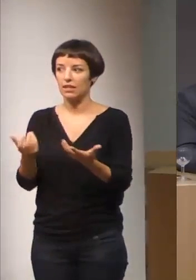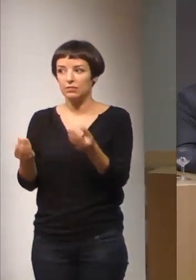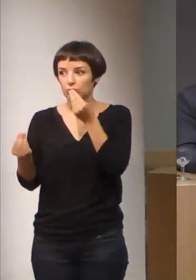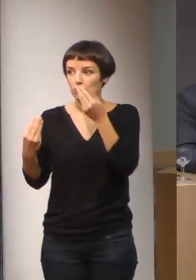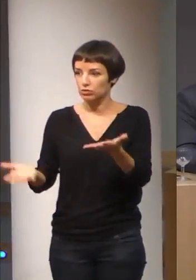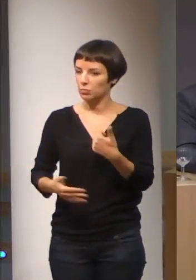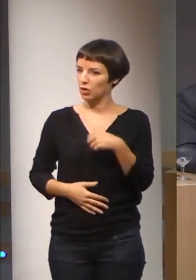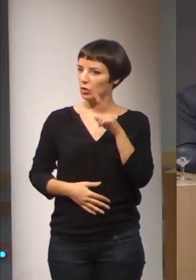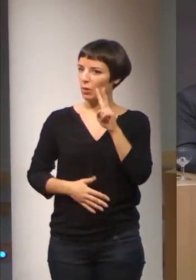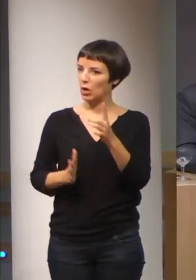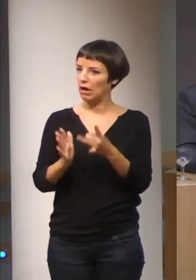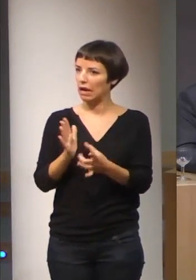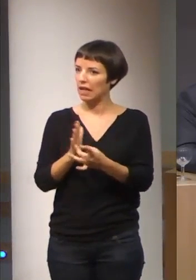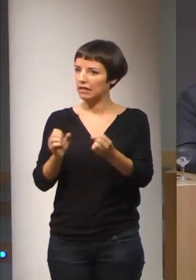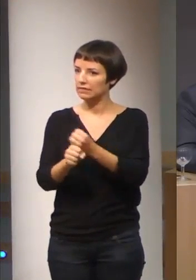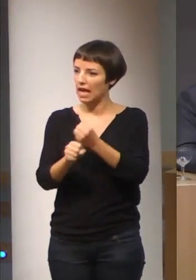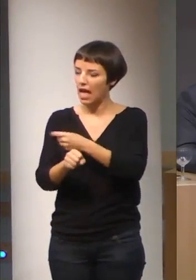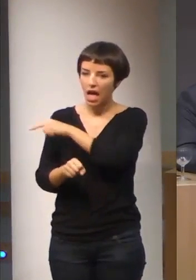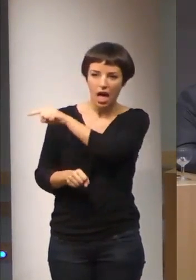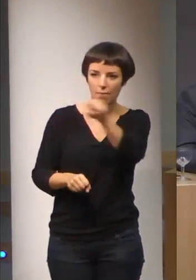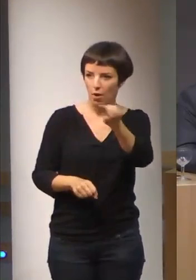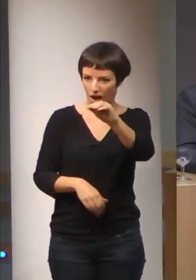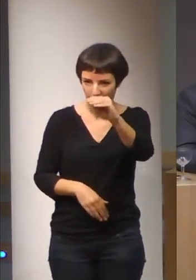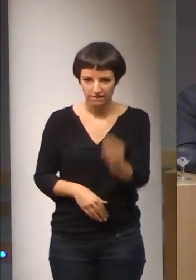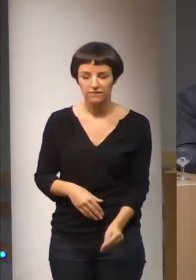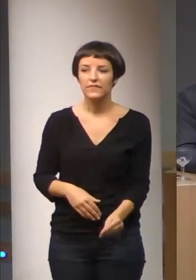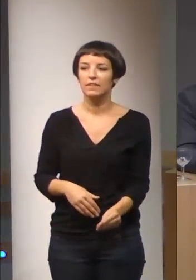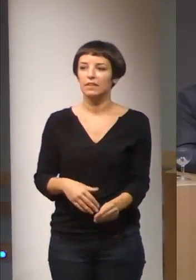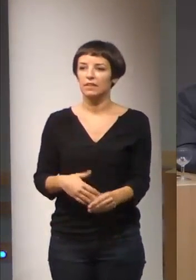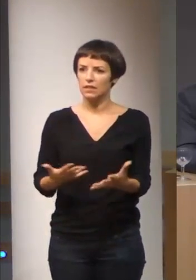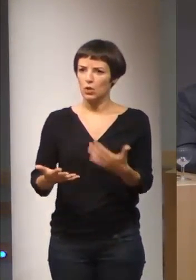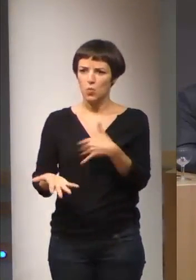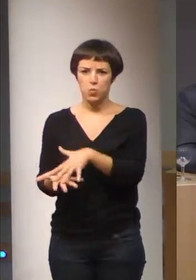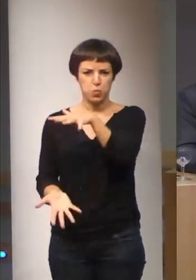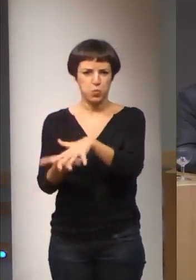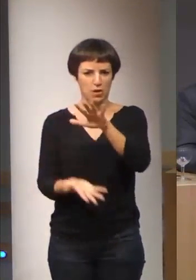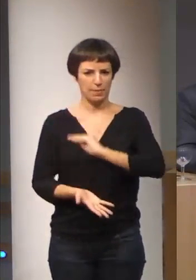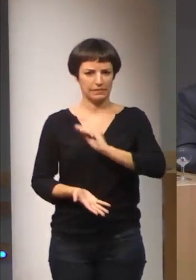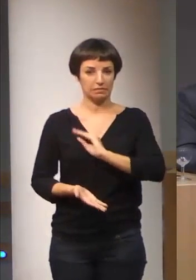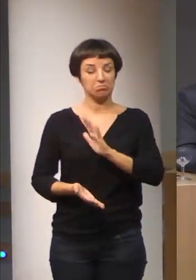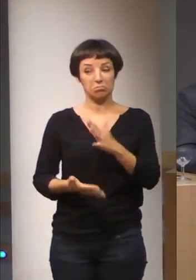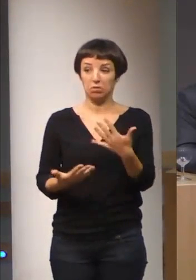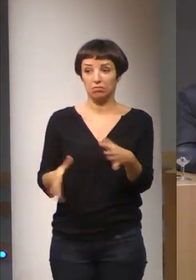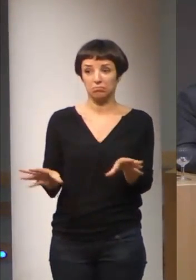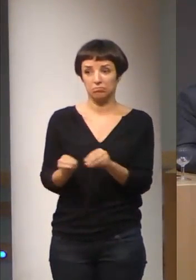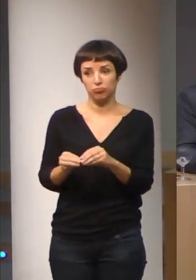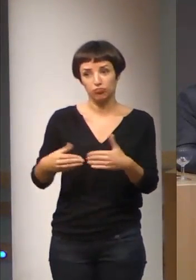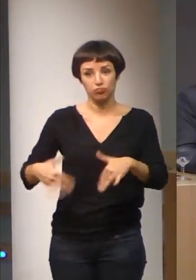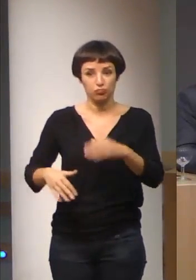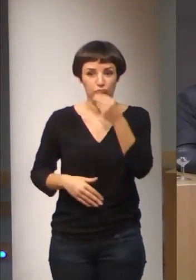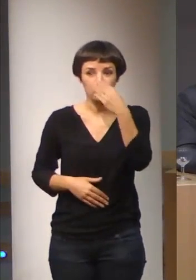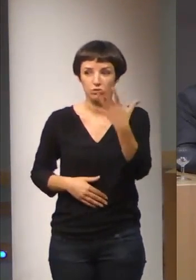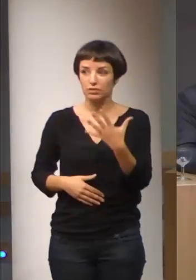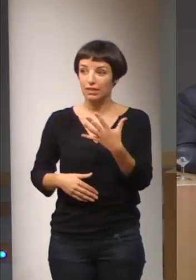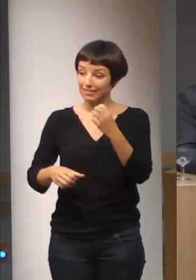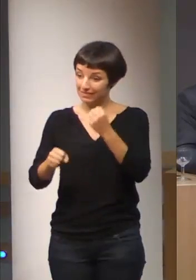estoy viendo que la calidad en el trabajo que han realizado es muy bueno y en cantidad lo cual Pues siempre de agradecer que est